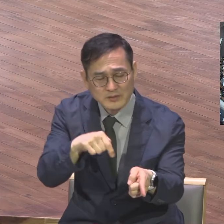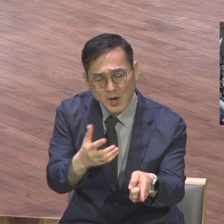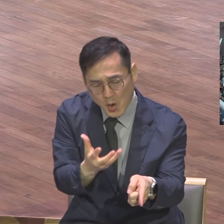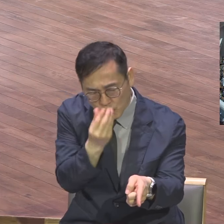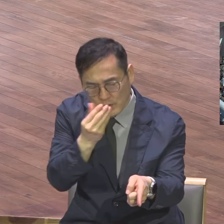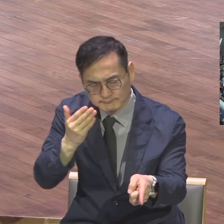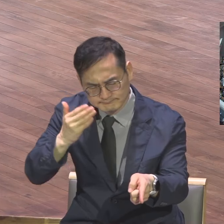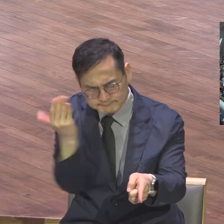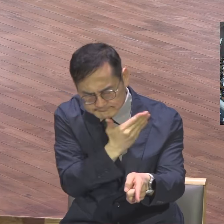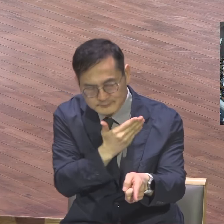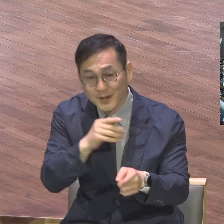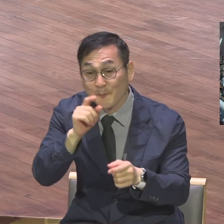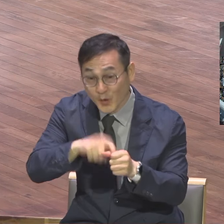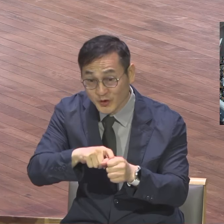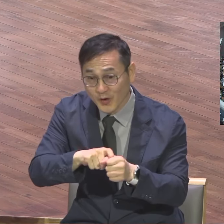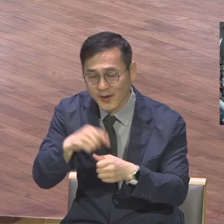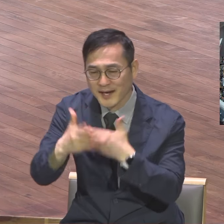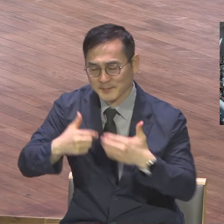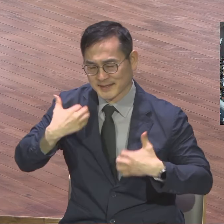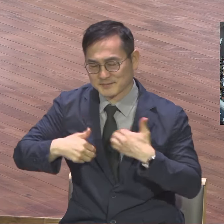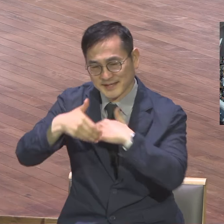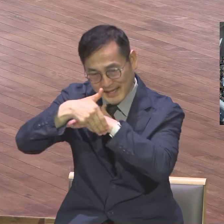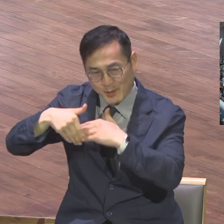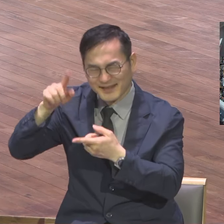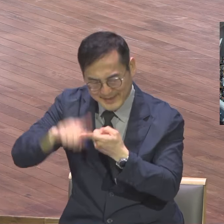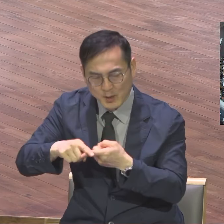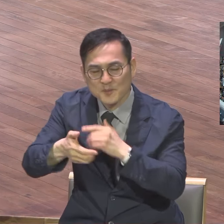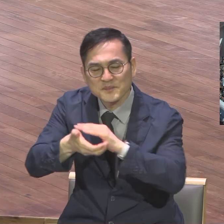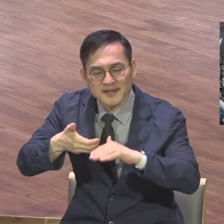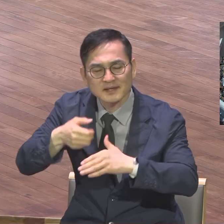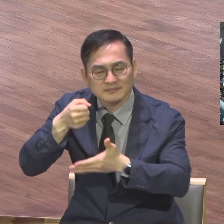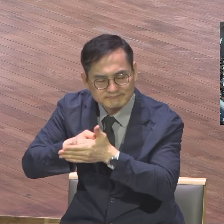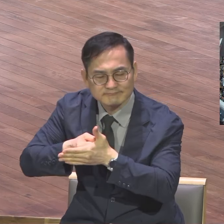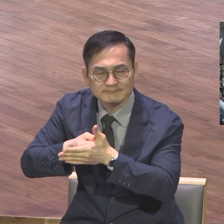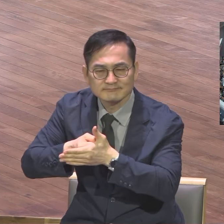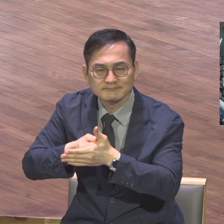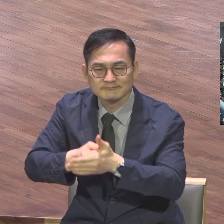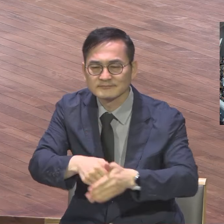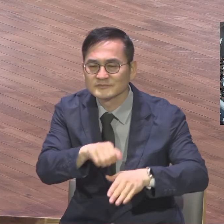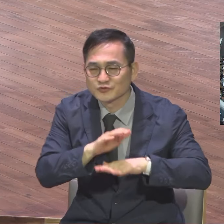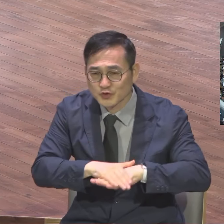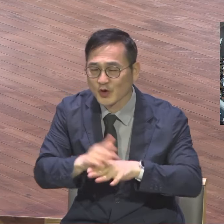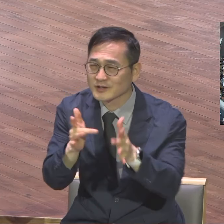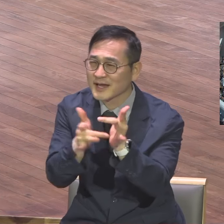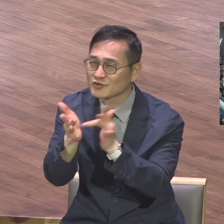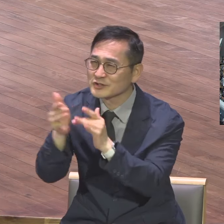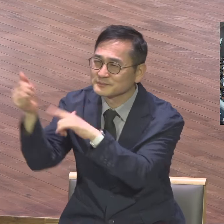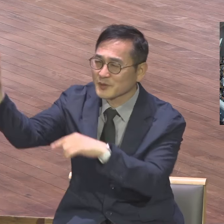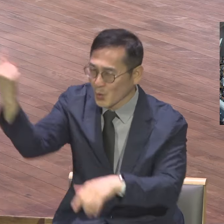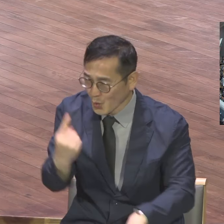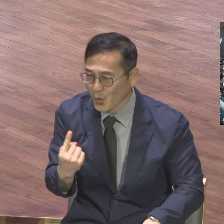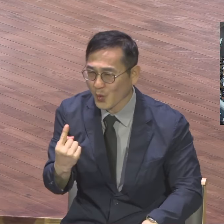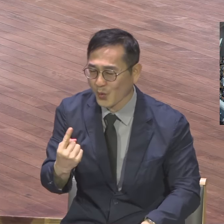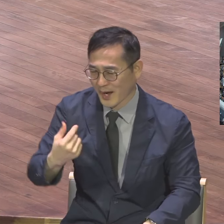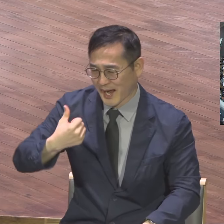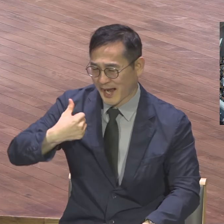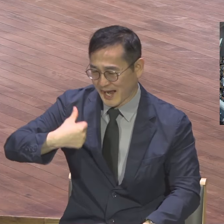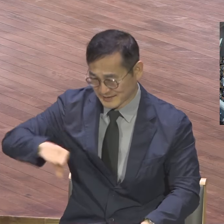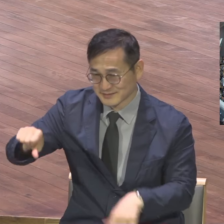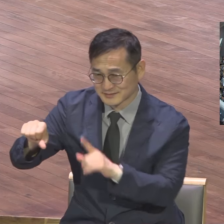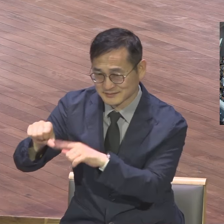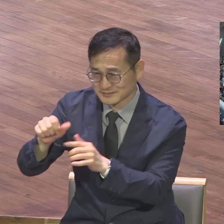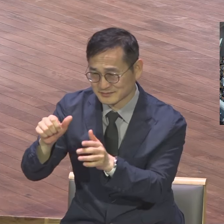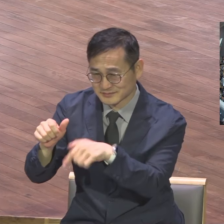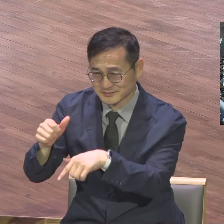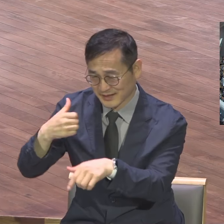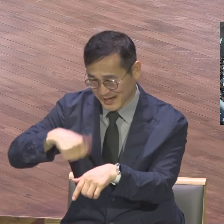흠이 없게 하시려고 그 기뻐신 뜻대로 우리를 예정하사 예수 그리스도로 말미암아 자기 아들들이 되게